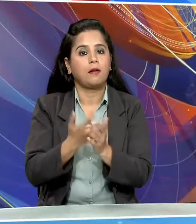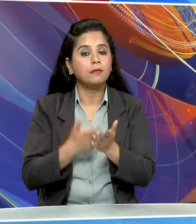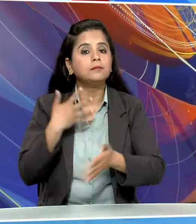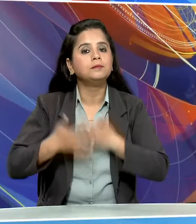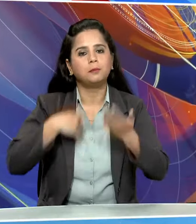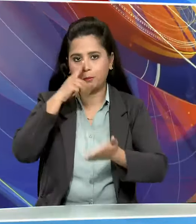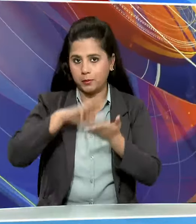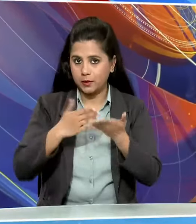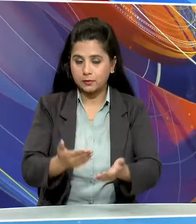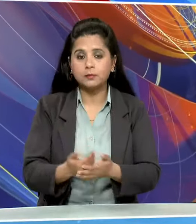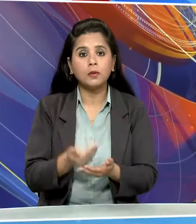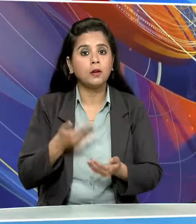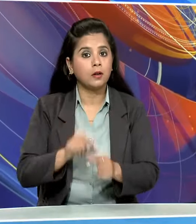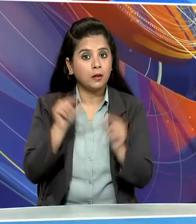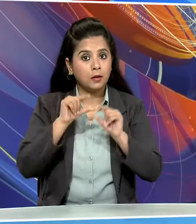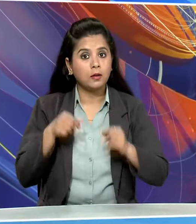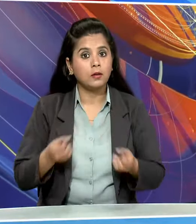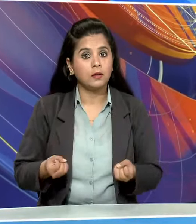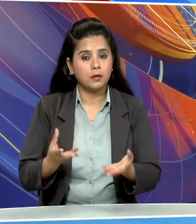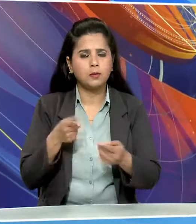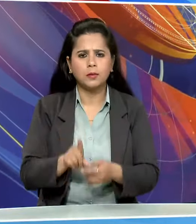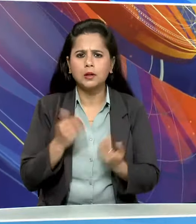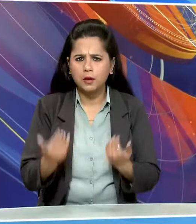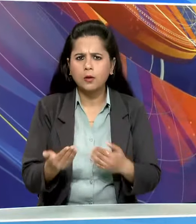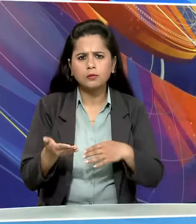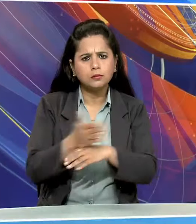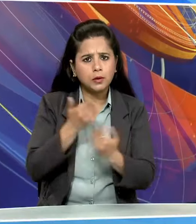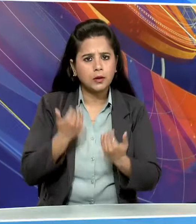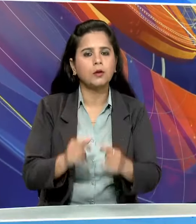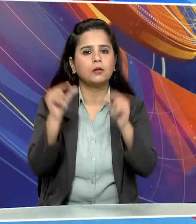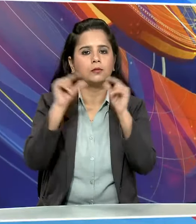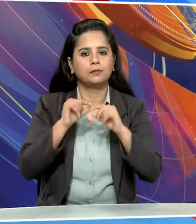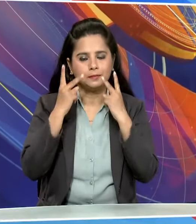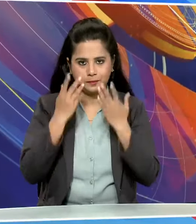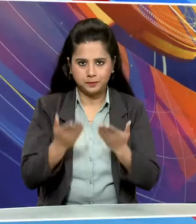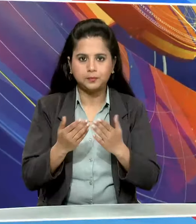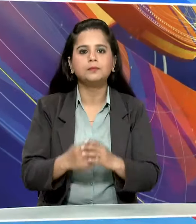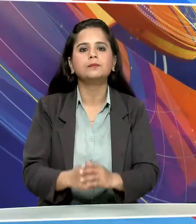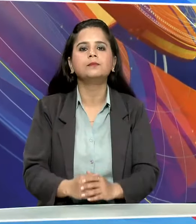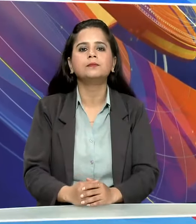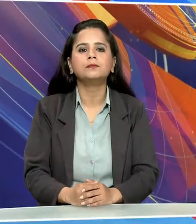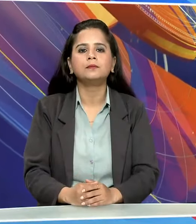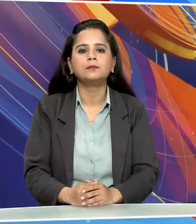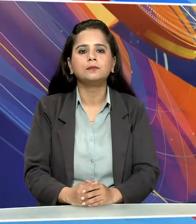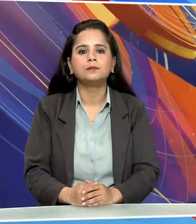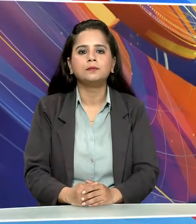मनीषा। बुलेटिन की शुरुआत करें, लेकिन उससे पहले एक नज़र सुर्खियों पर।